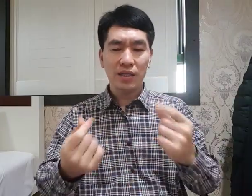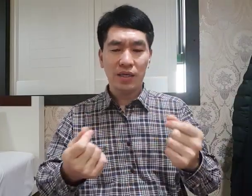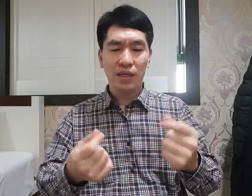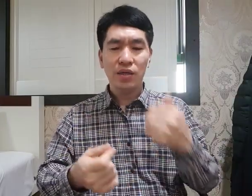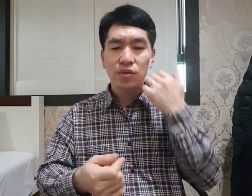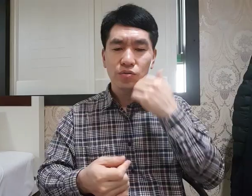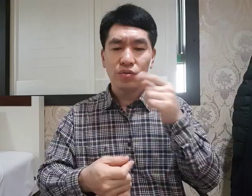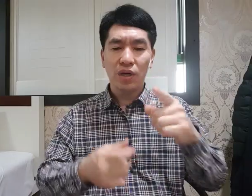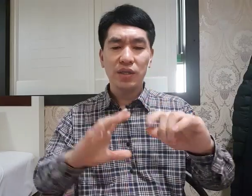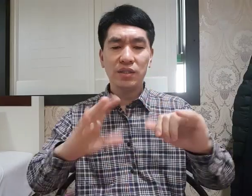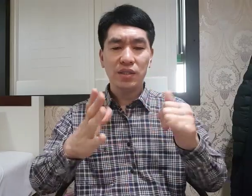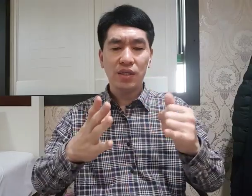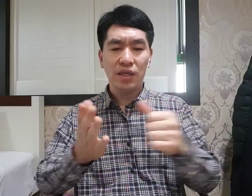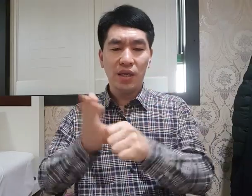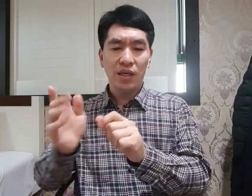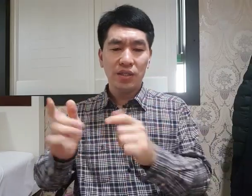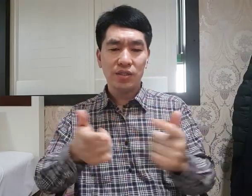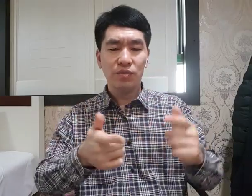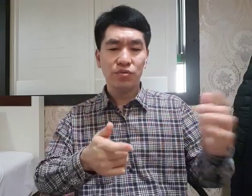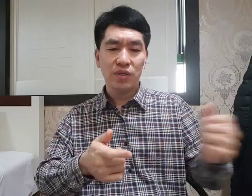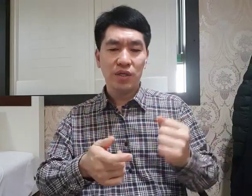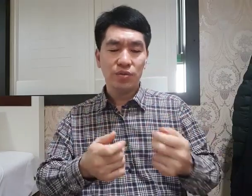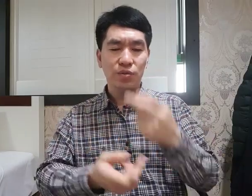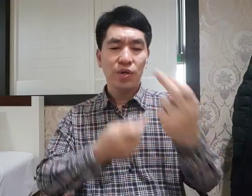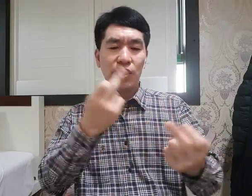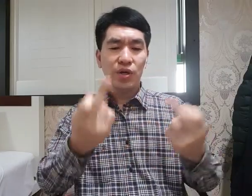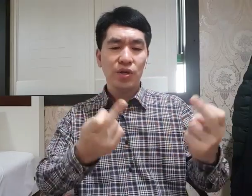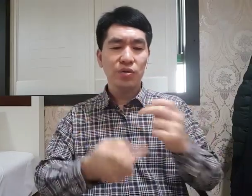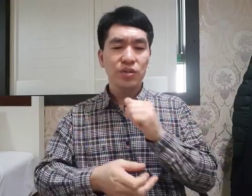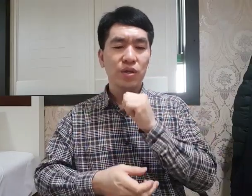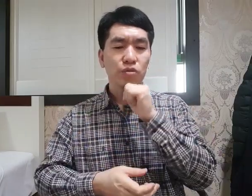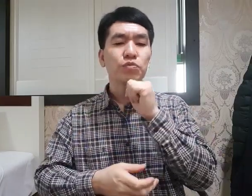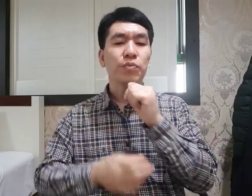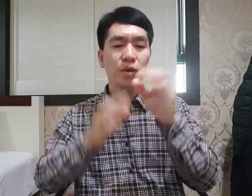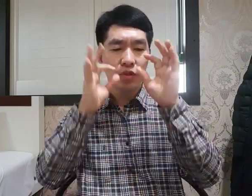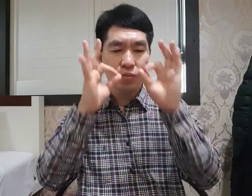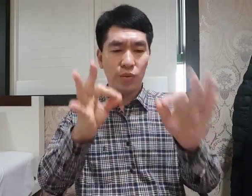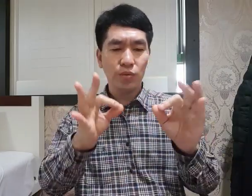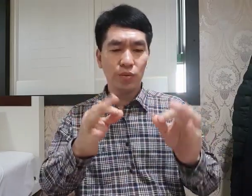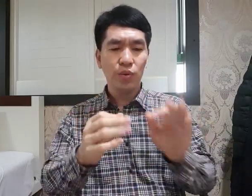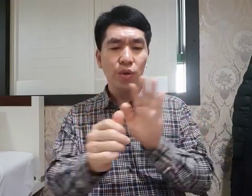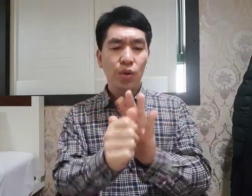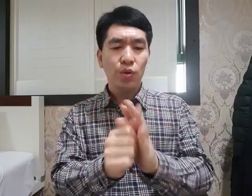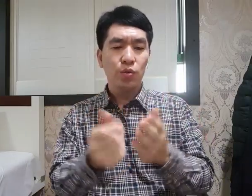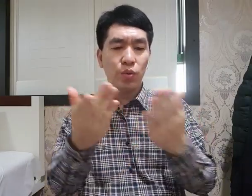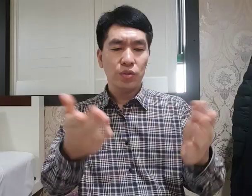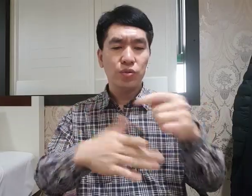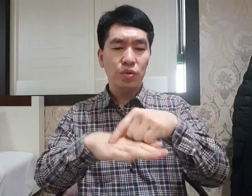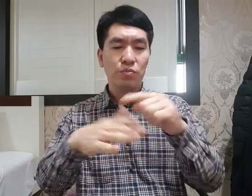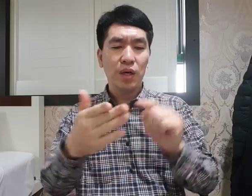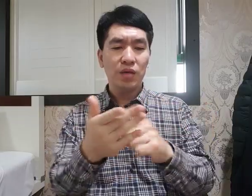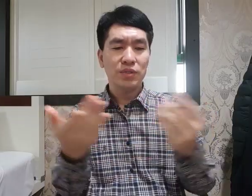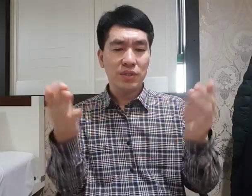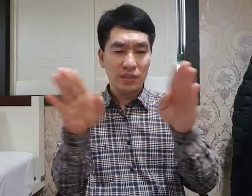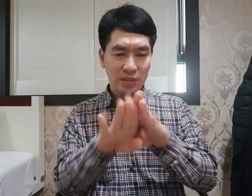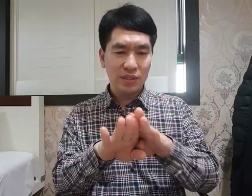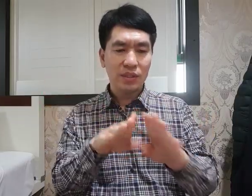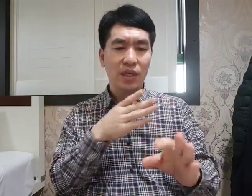마땅하니라. 누가 이 세상에 재물을 가지고 형제의 궁핍함을 보고도 도와줄 마음을